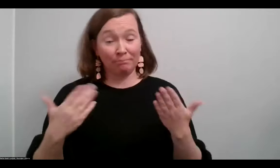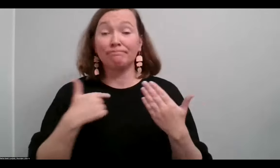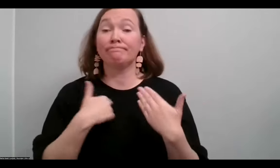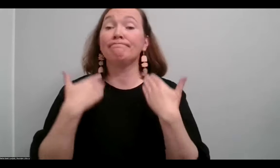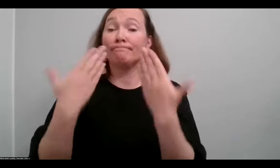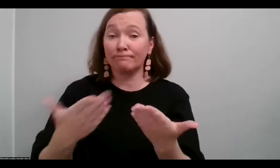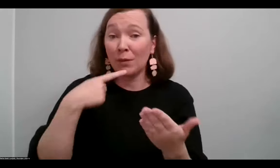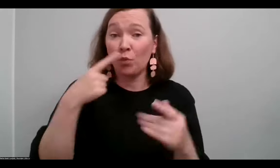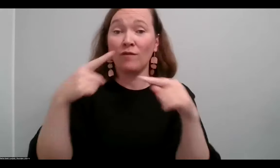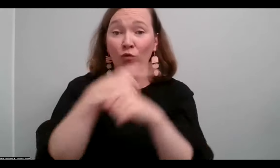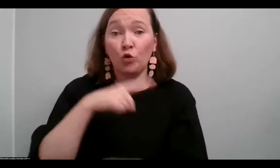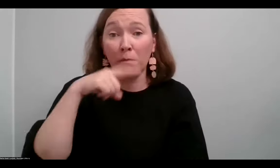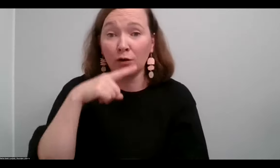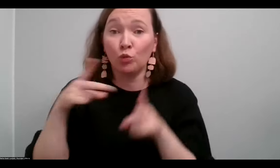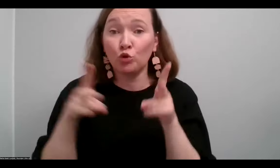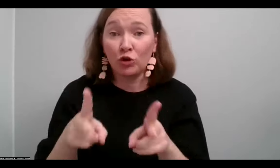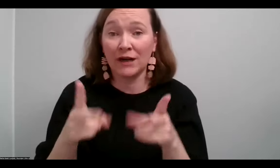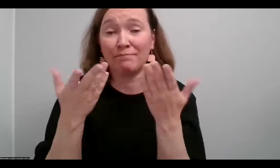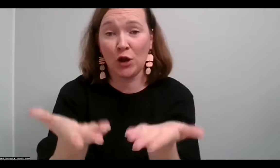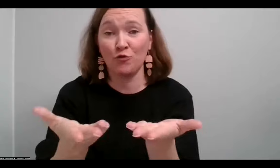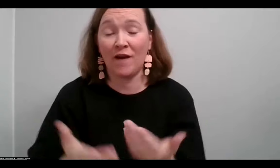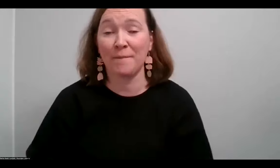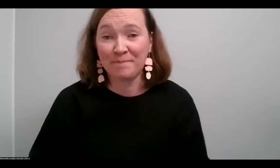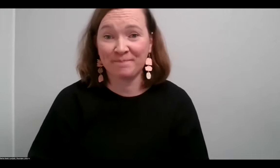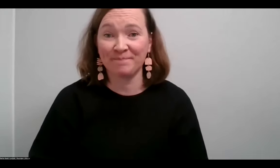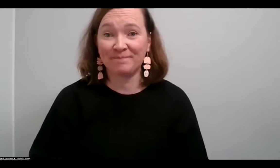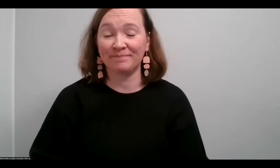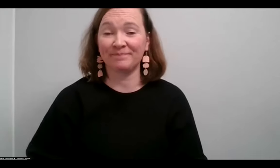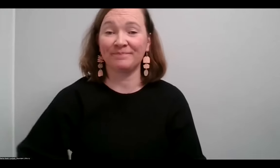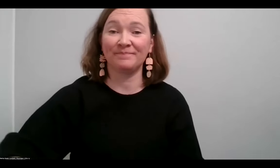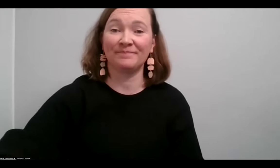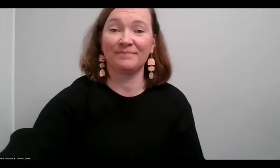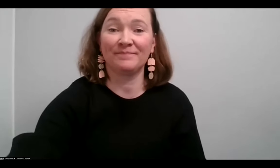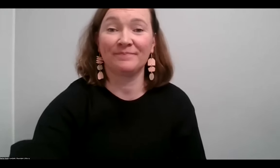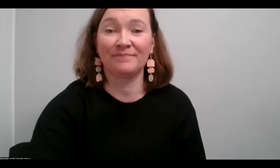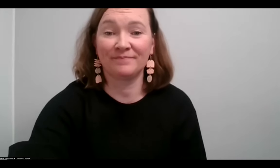kaikki yhteen vetää pohdiskellen Markku Jokinen. Ole hyvä.